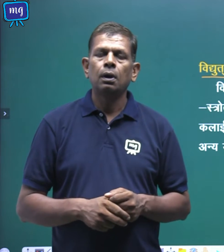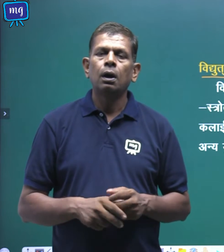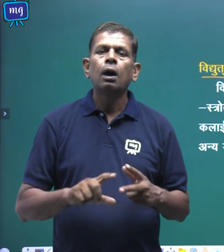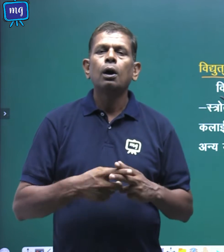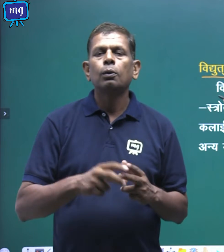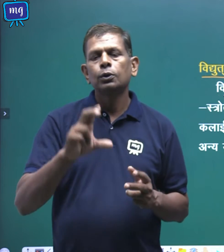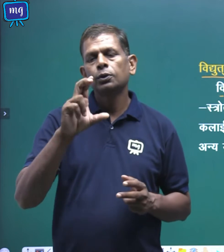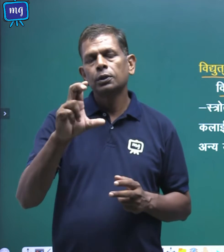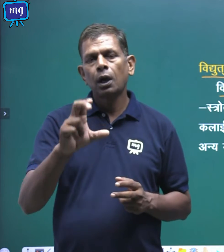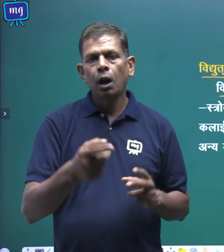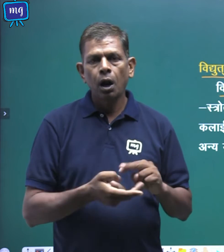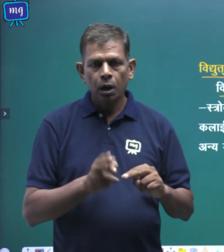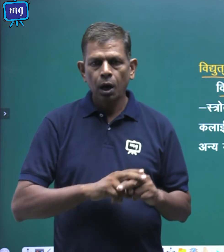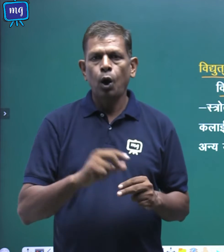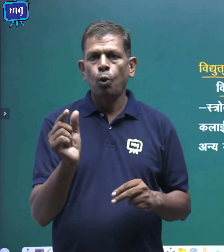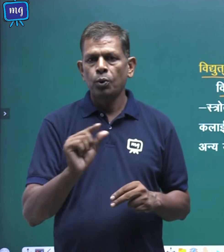विद्युत सेल का उपयोग